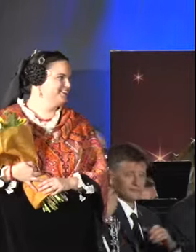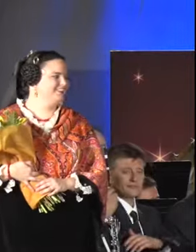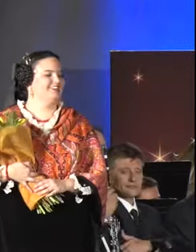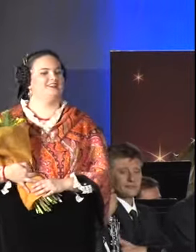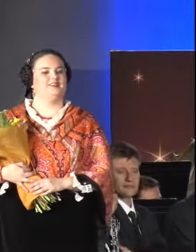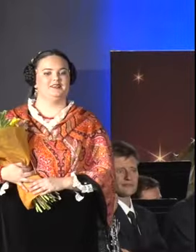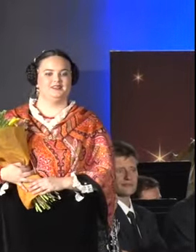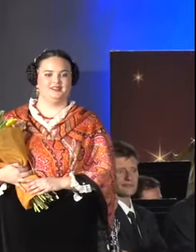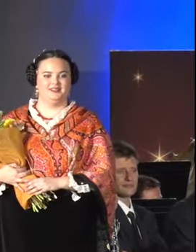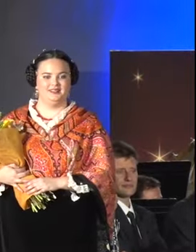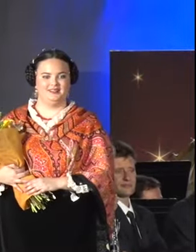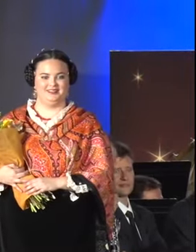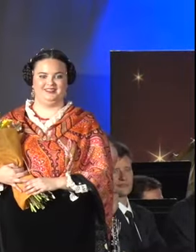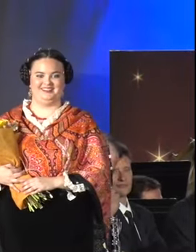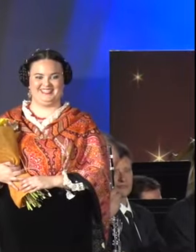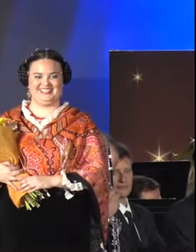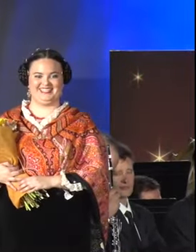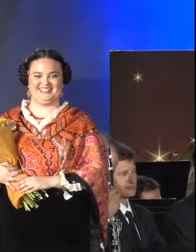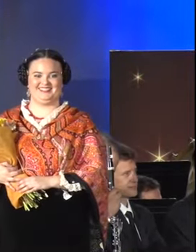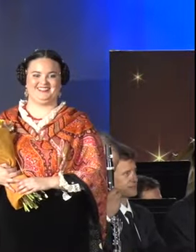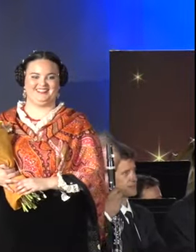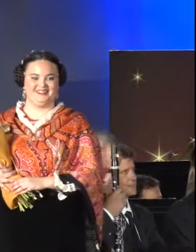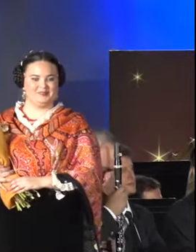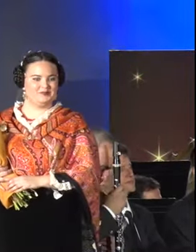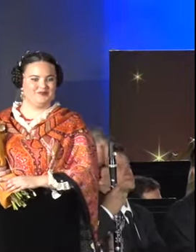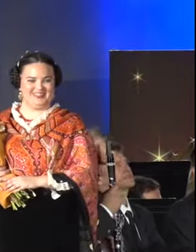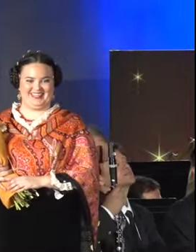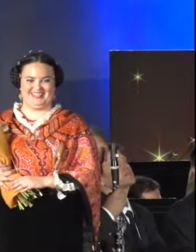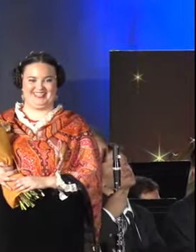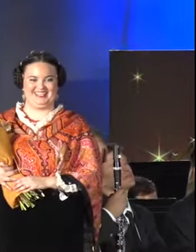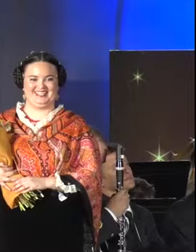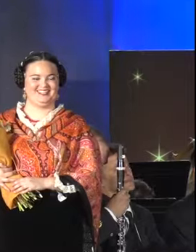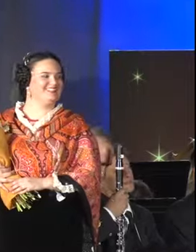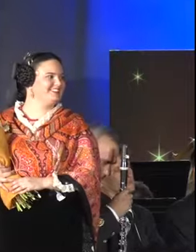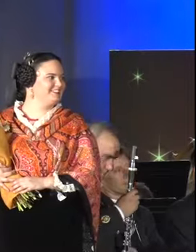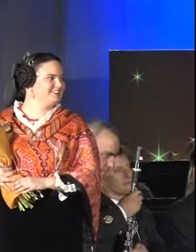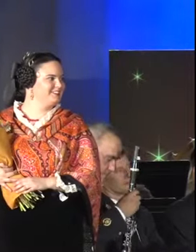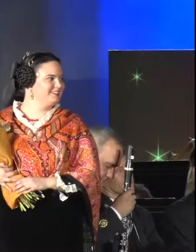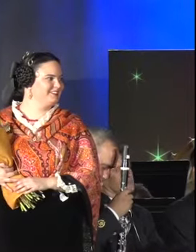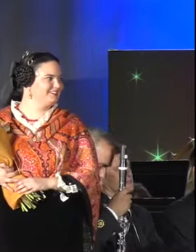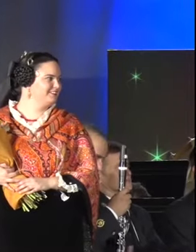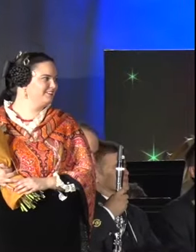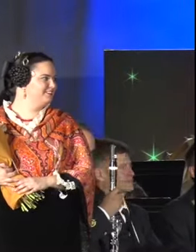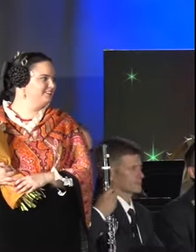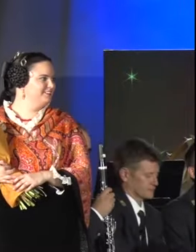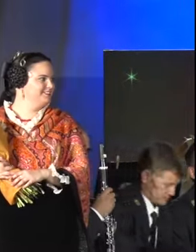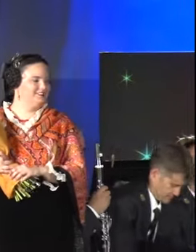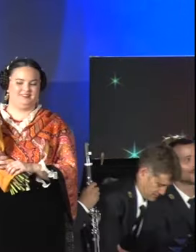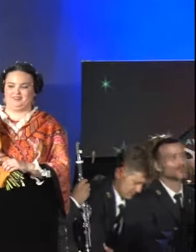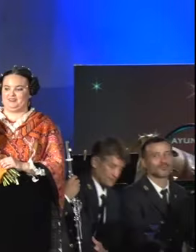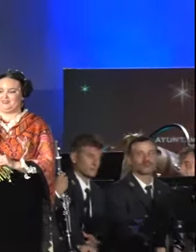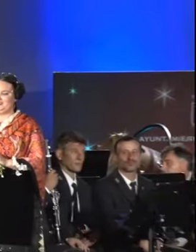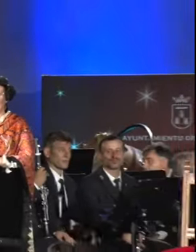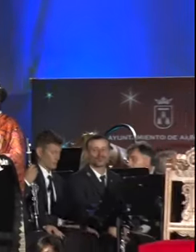Llamamos ya a la segunda de las parejas de manchegos de la Feria de 2014. Son María Collado Tornero y Jesús